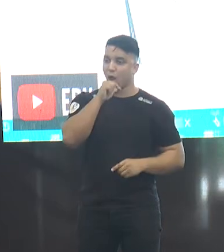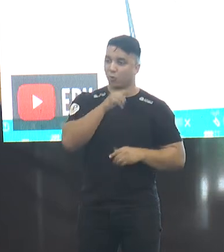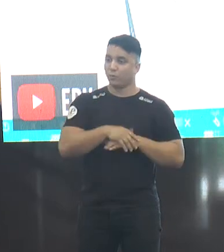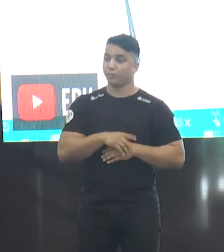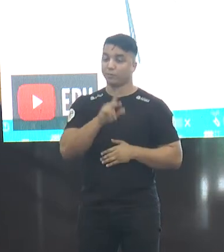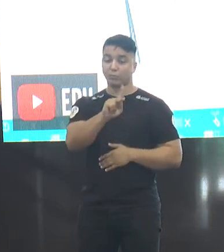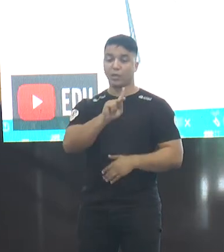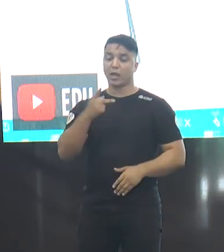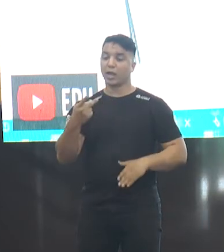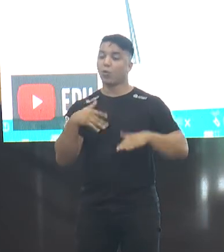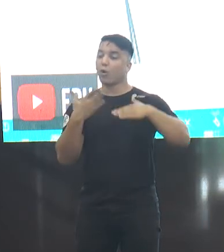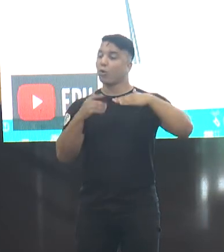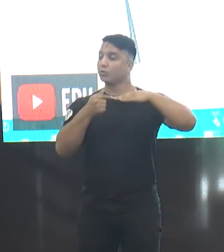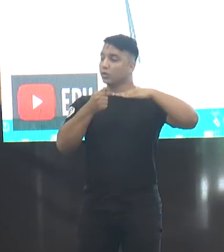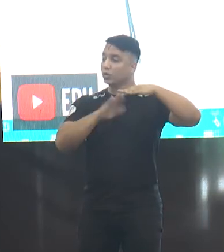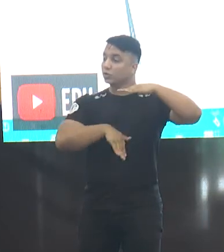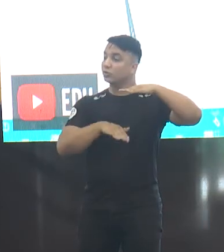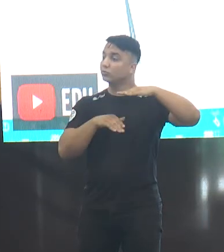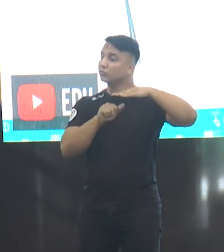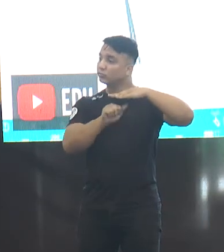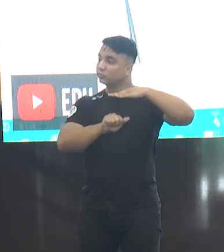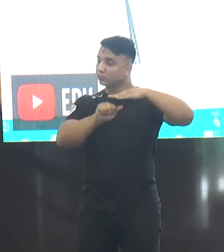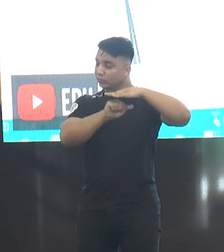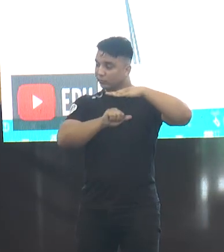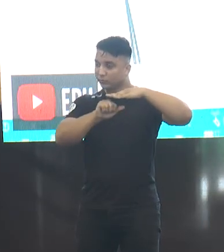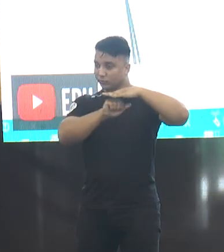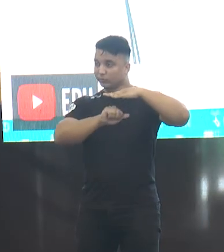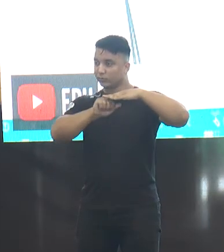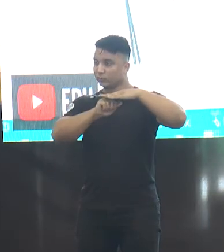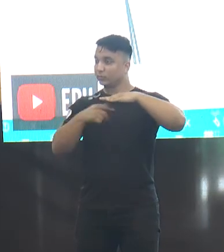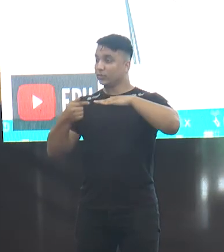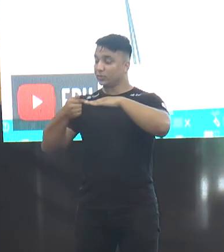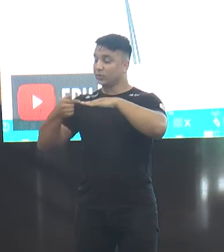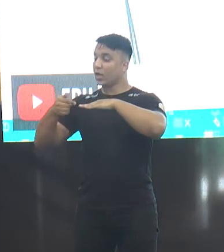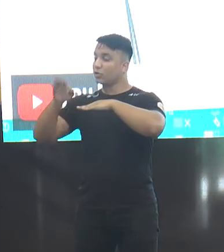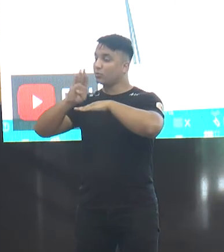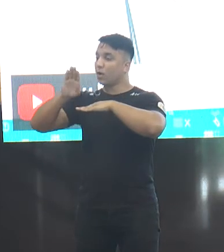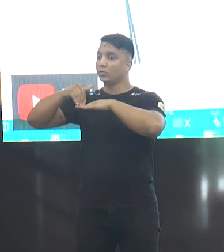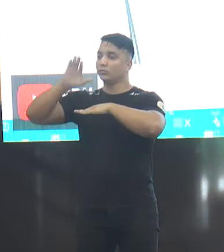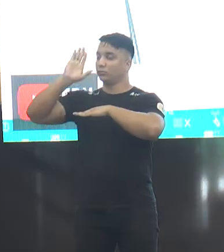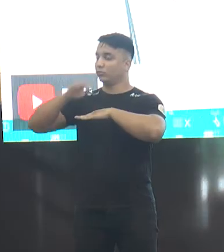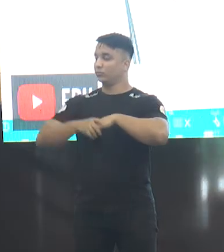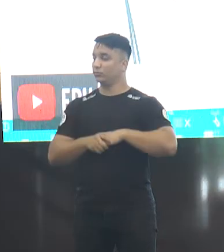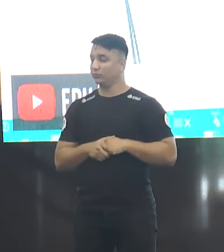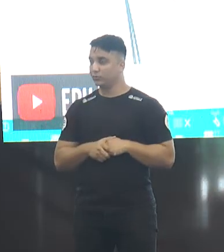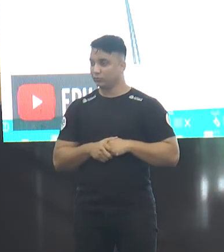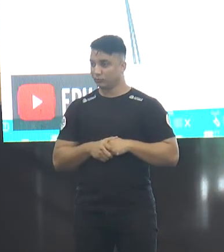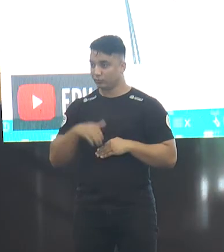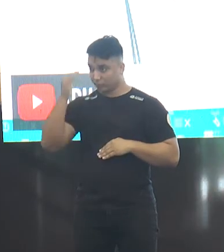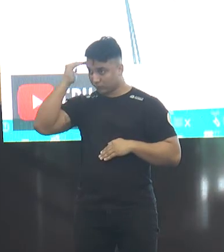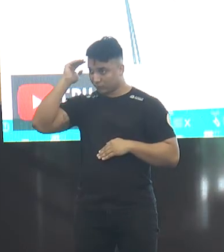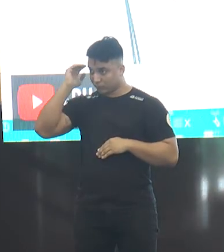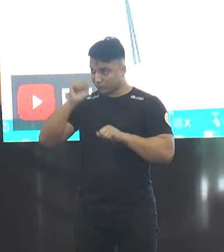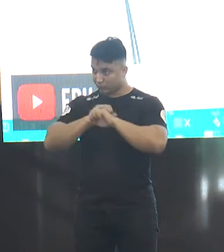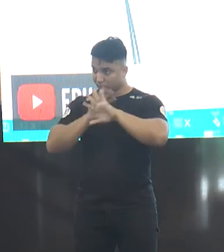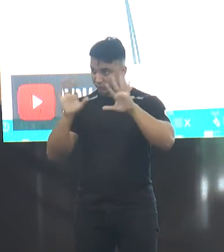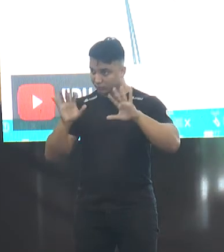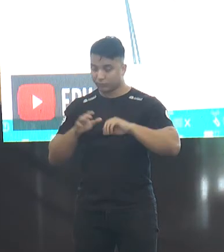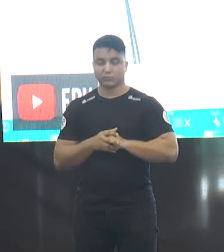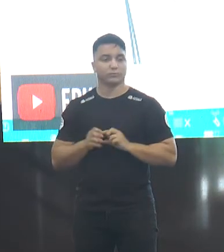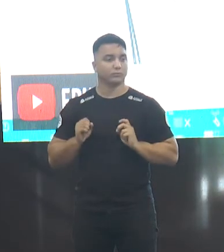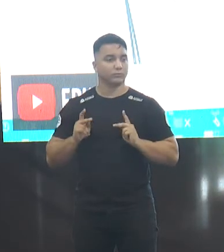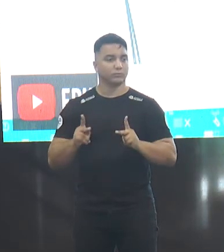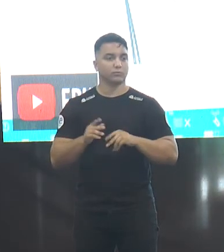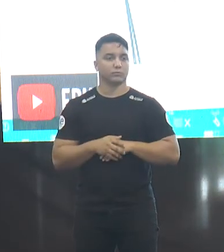O pH do ácido é maior do que 7 ou menor do que 7? pH da base, mais de 7 ou menos?